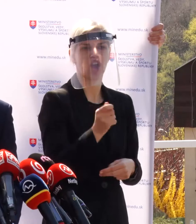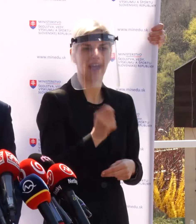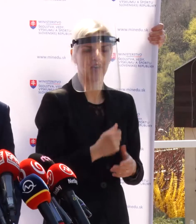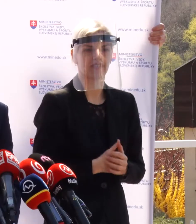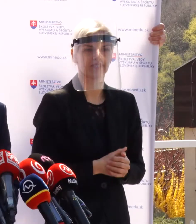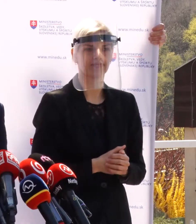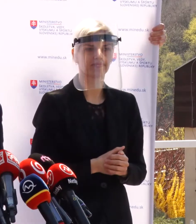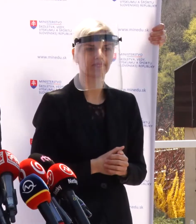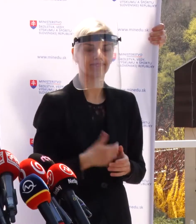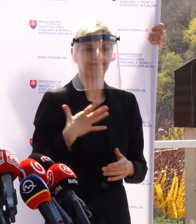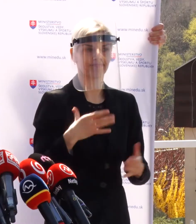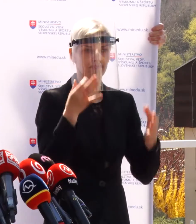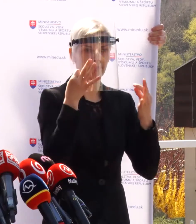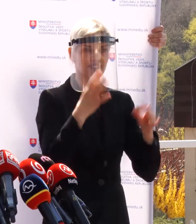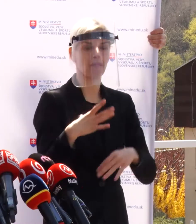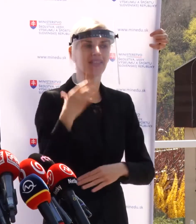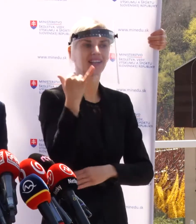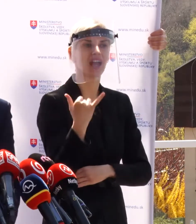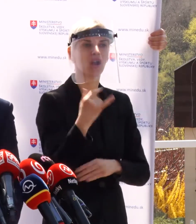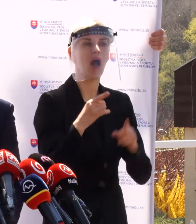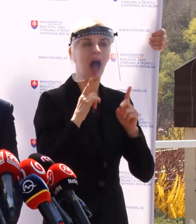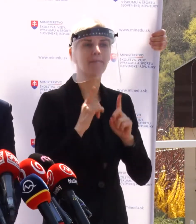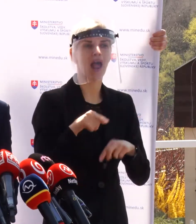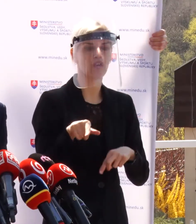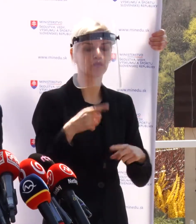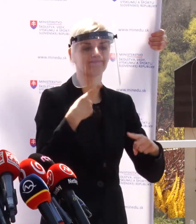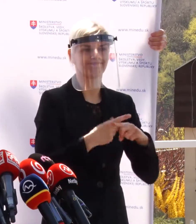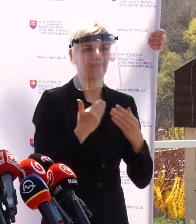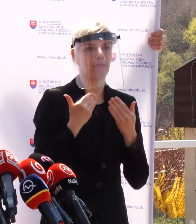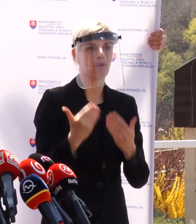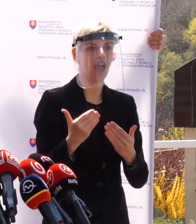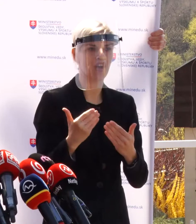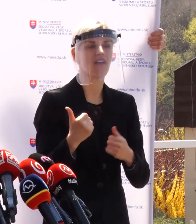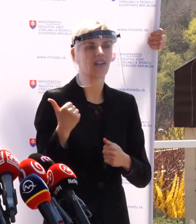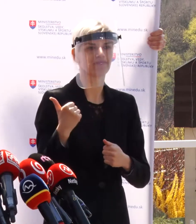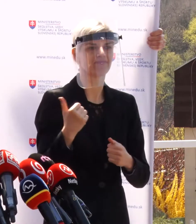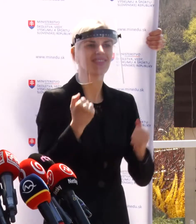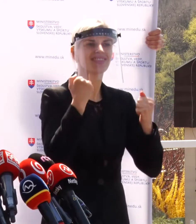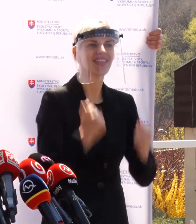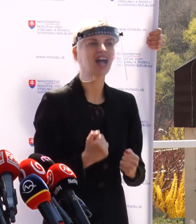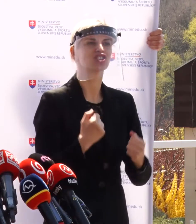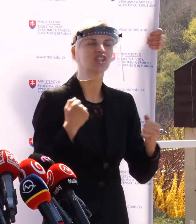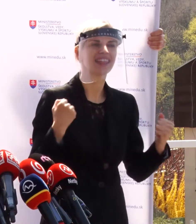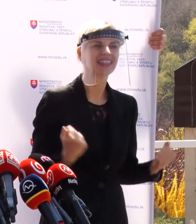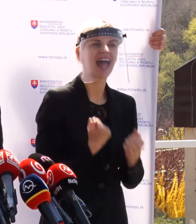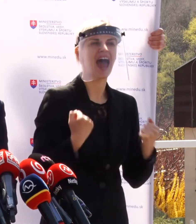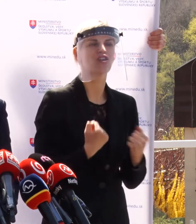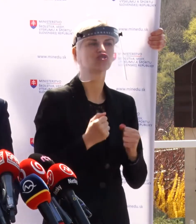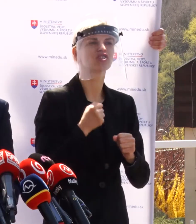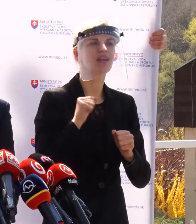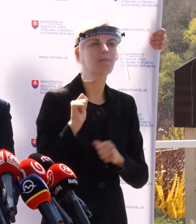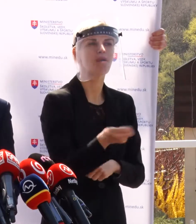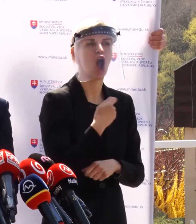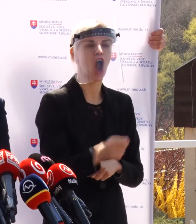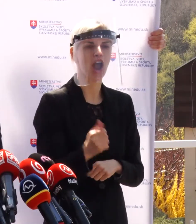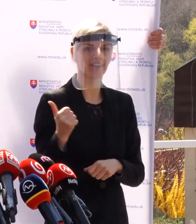raz predstavil pani riaditeľku Hapalovú. Poďakoval jej, že išla do tohto veľmi ťažkého, náročného obdobia. A nech sa